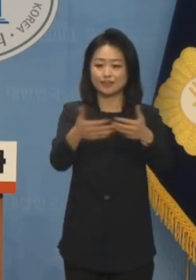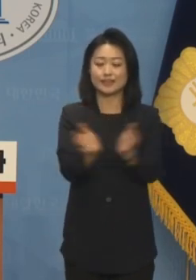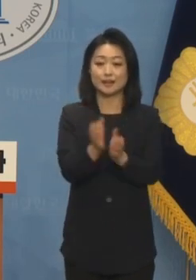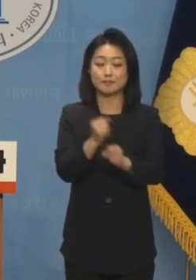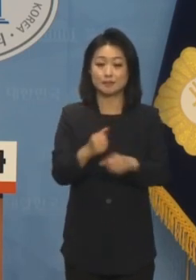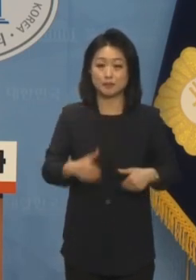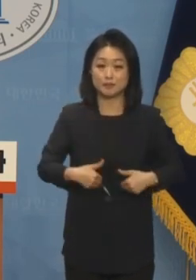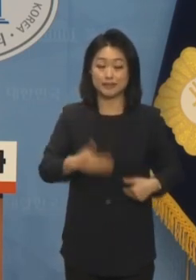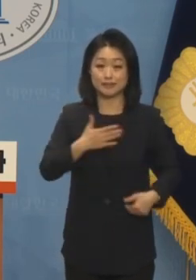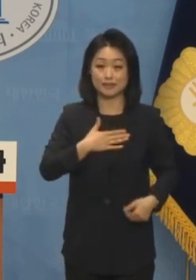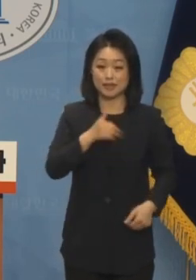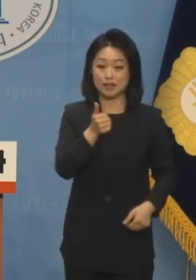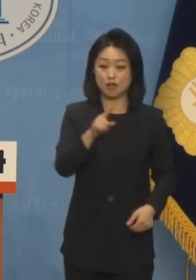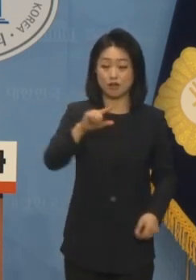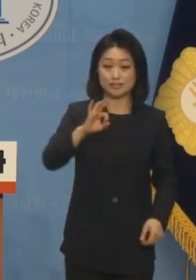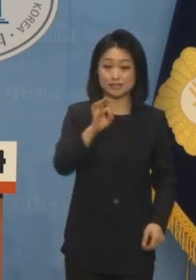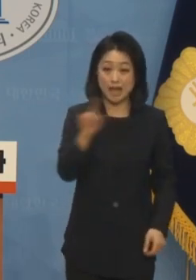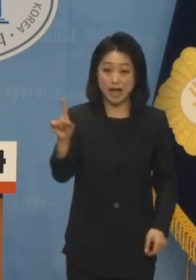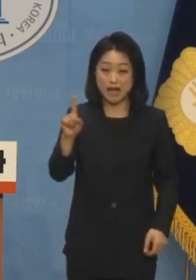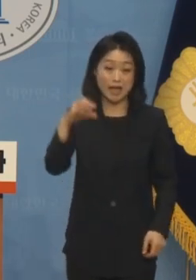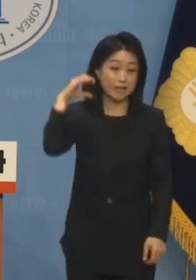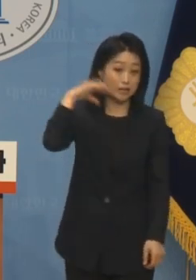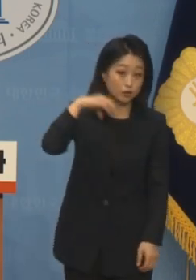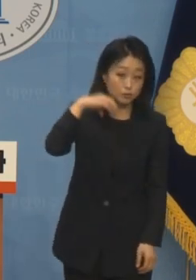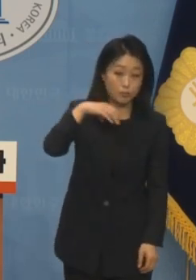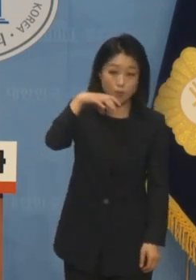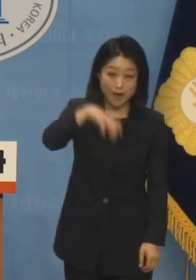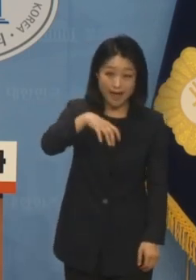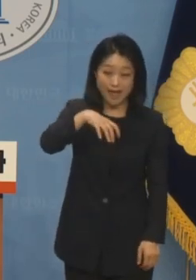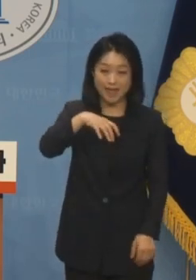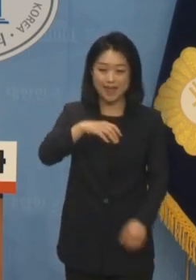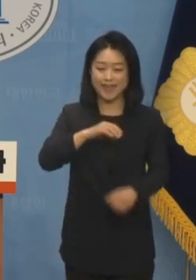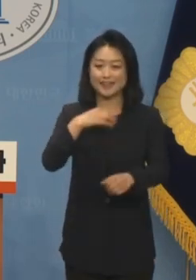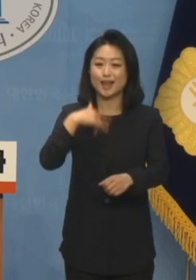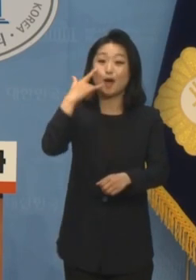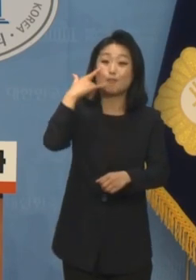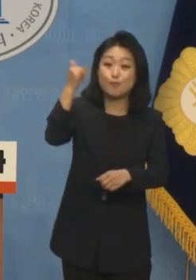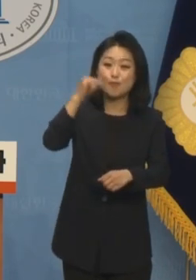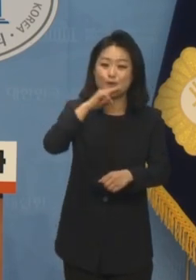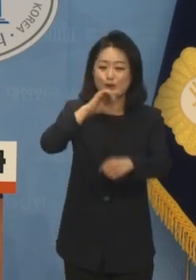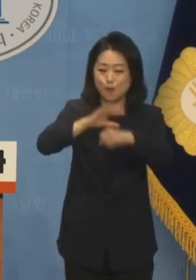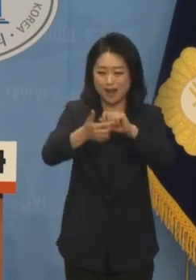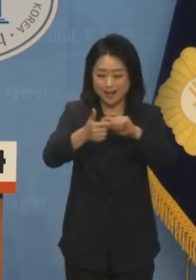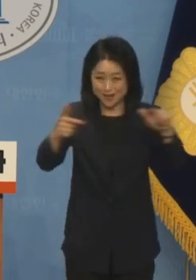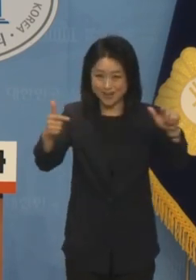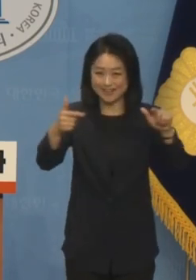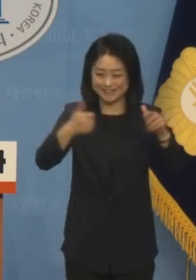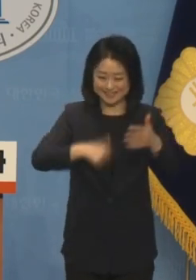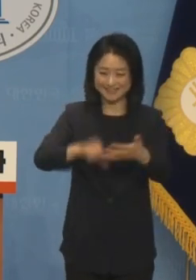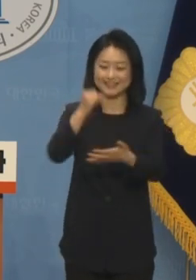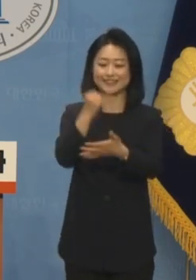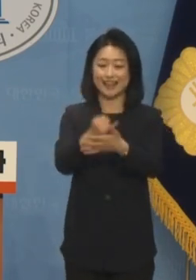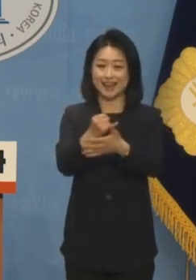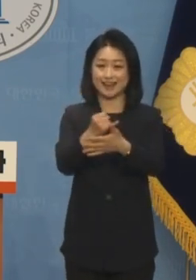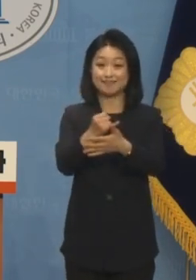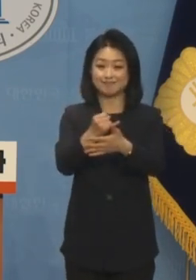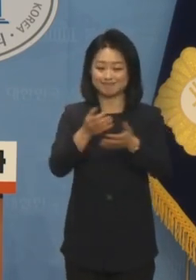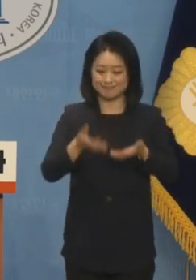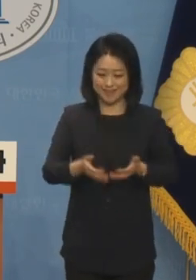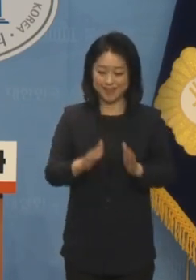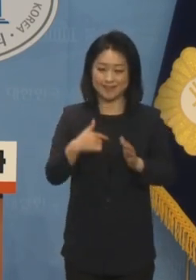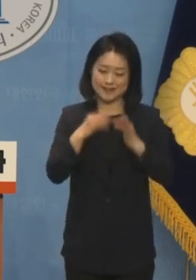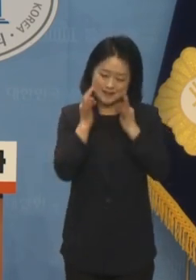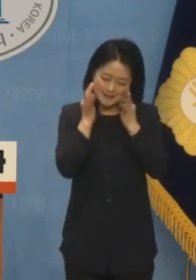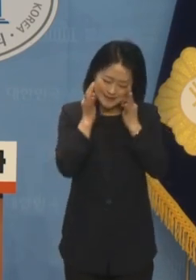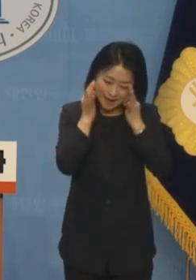저 허은하는 영등포 청과시장 과일가게 첫째 딸로 태어났습니다. 열심히 공부했고